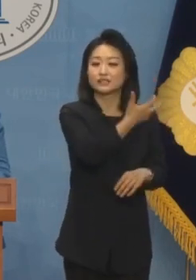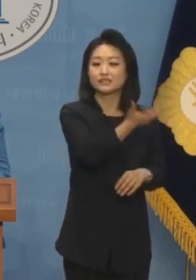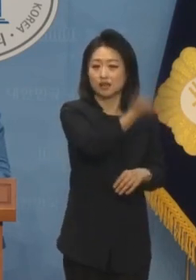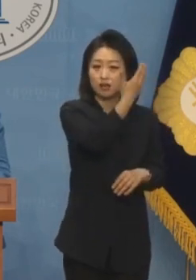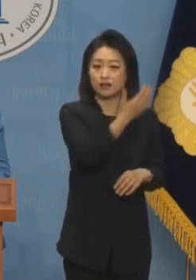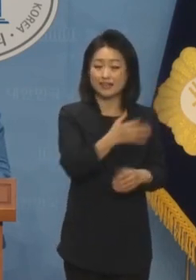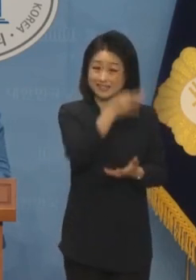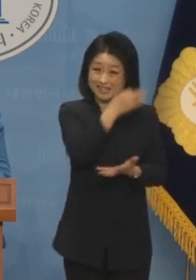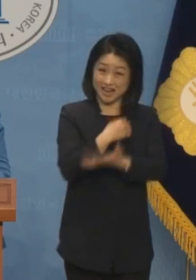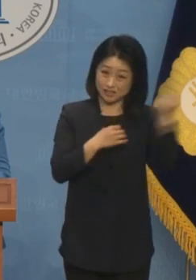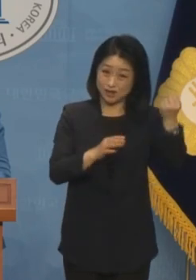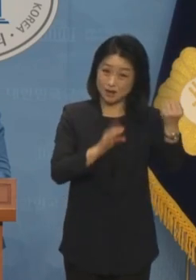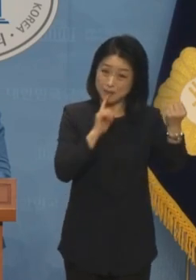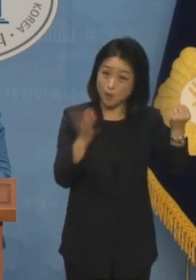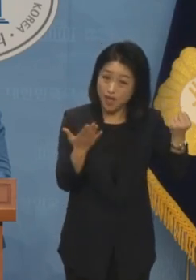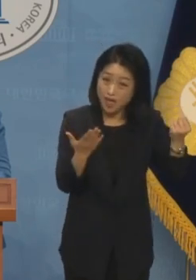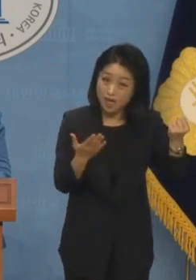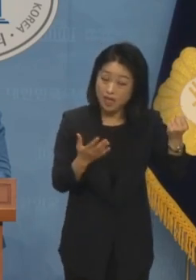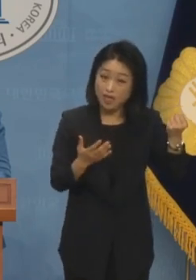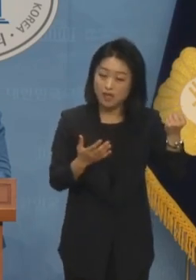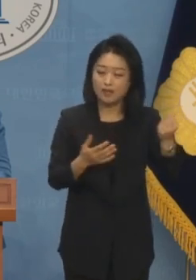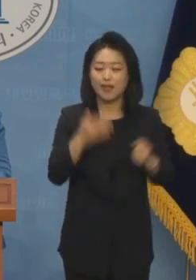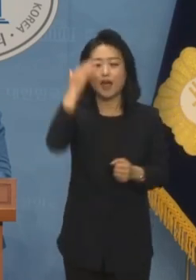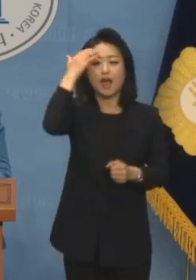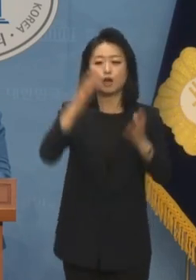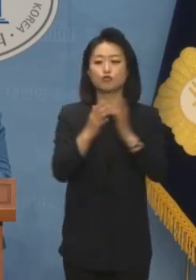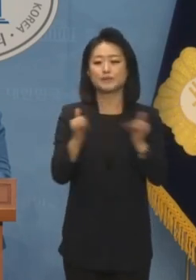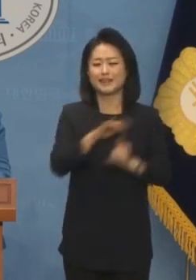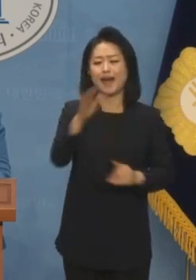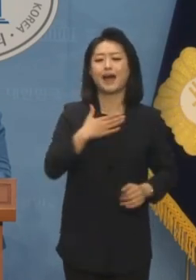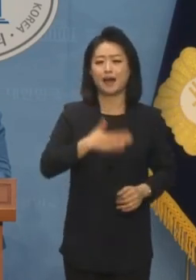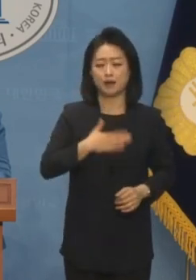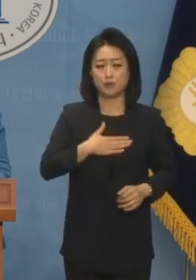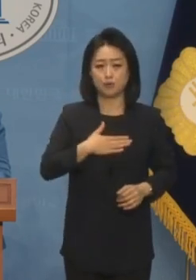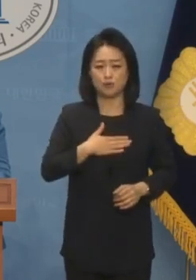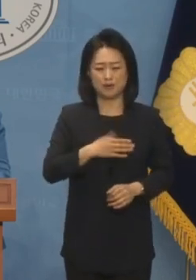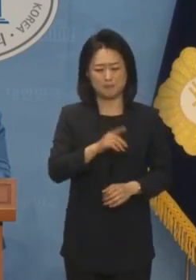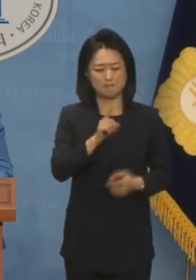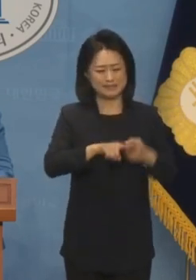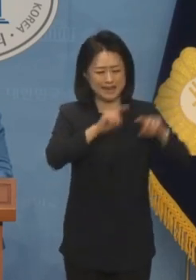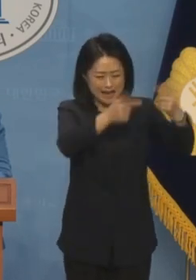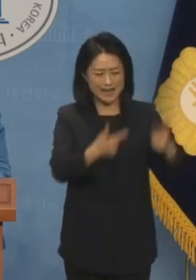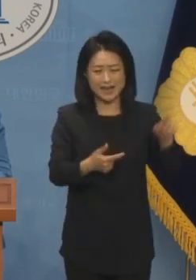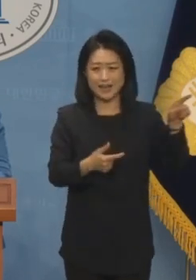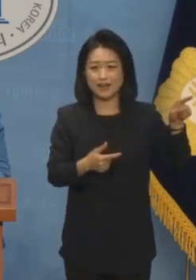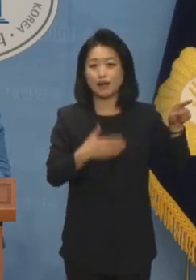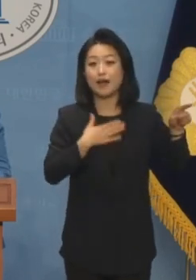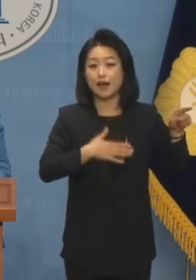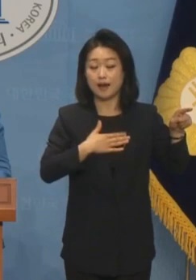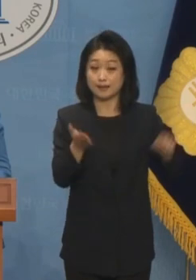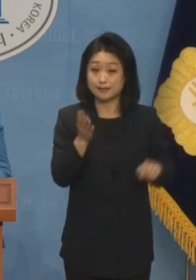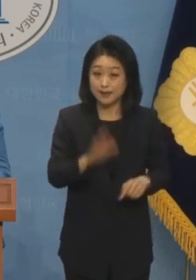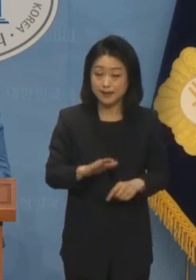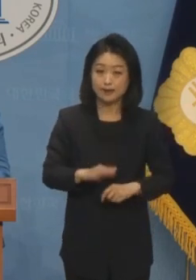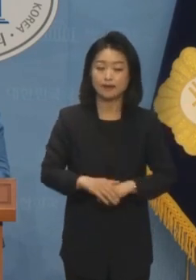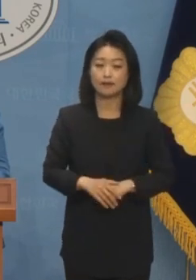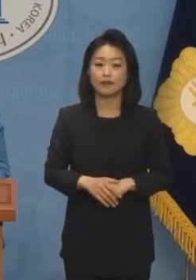게 맞습니까? 대한민국 국민은 다 압니다. 그게 맞지 않다는 것을. 그런데